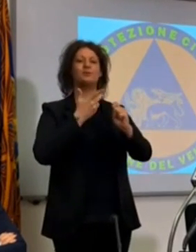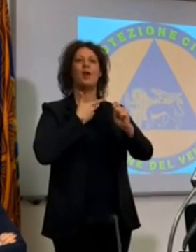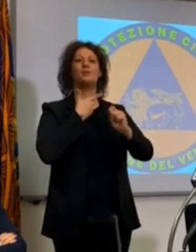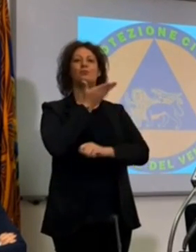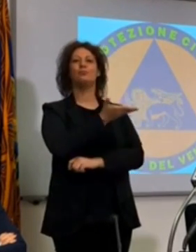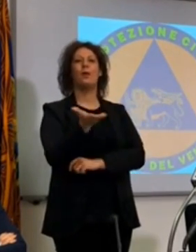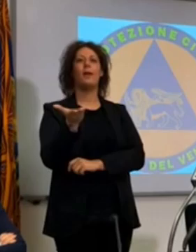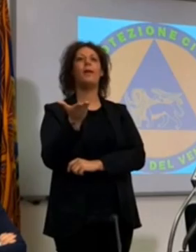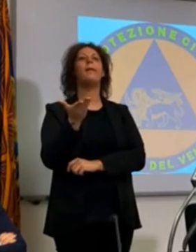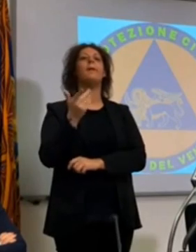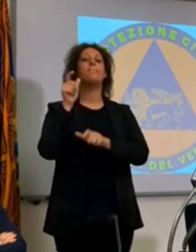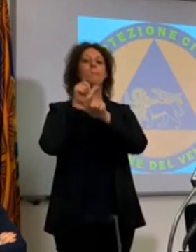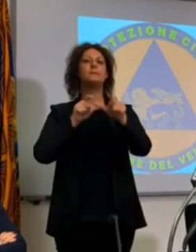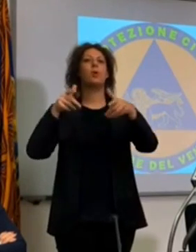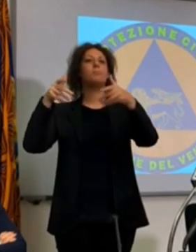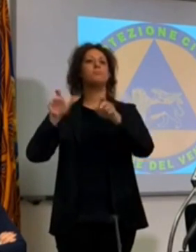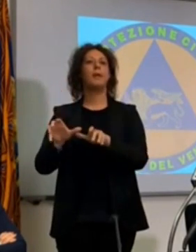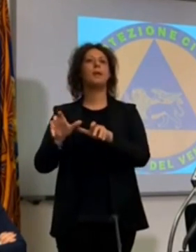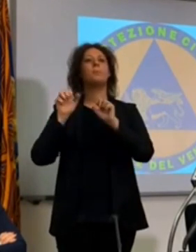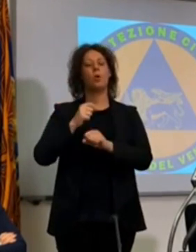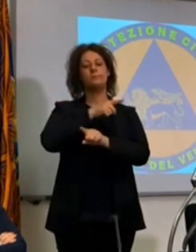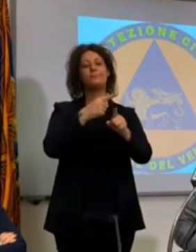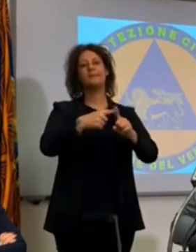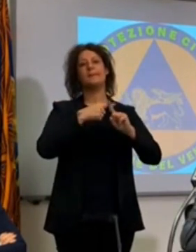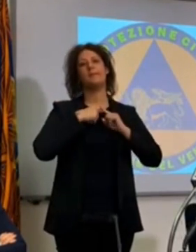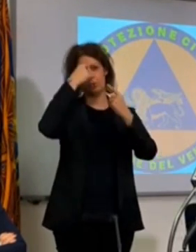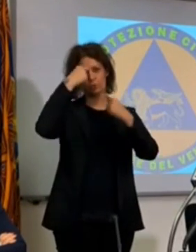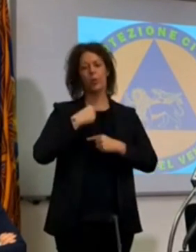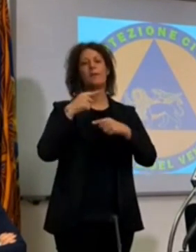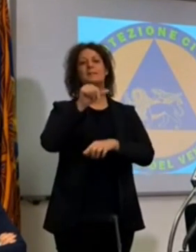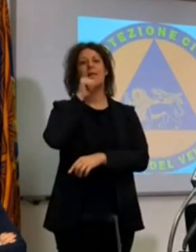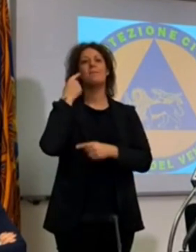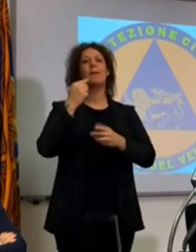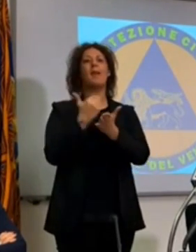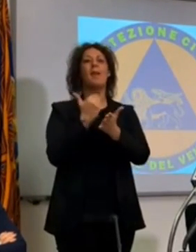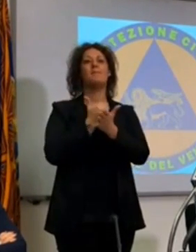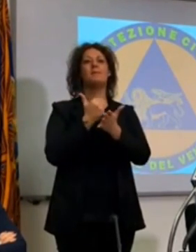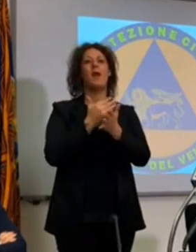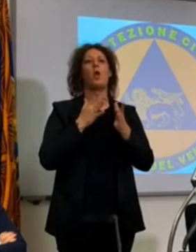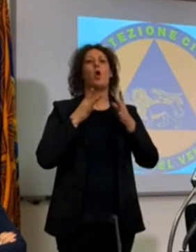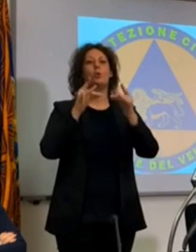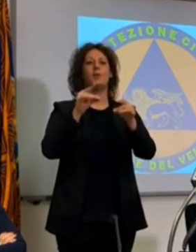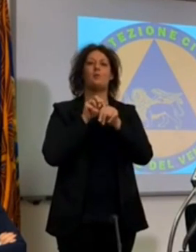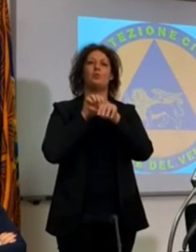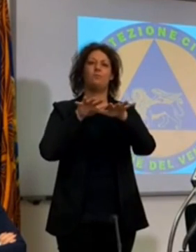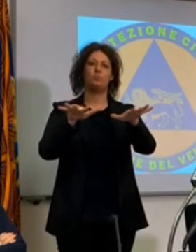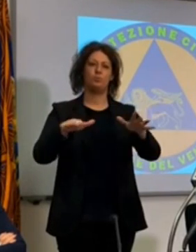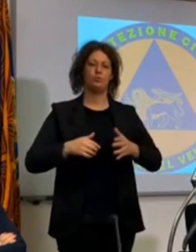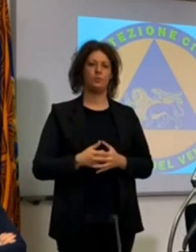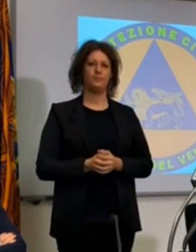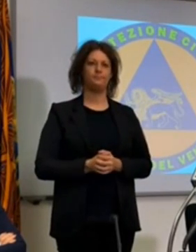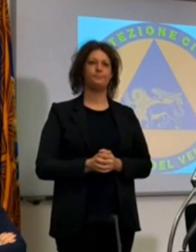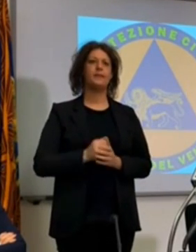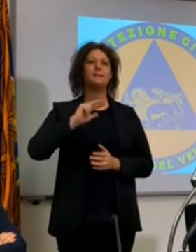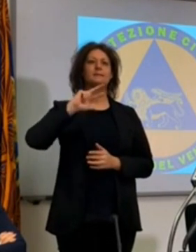qui il crearsi delle condizioni per diffondere il contagio. Terzo punto, l'accesso